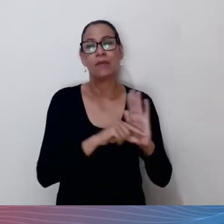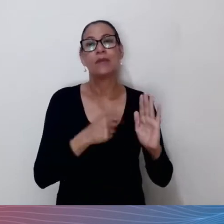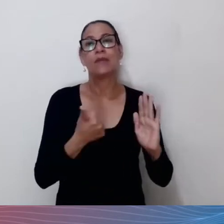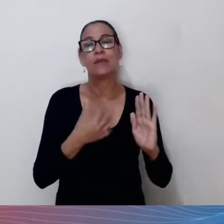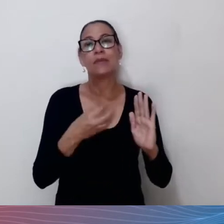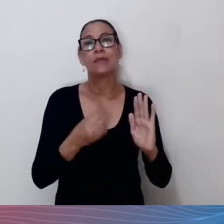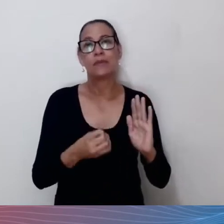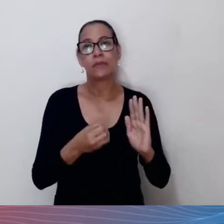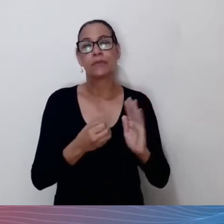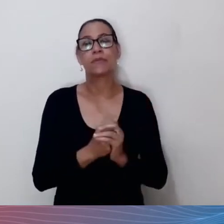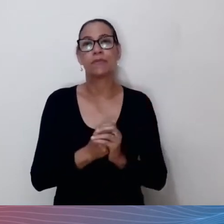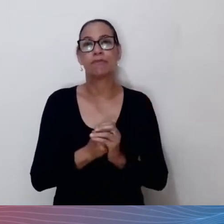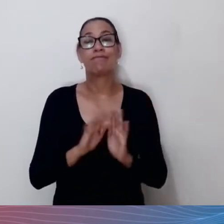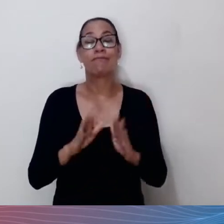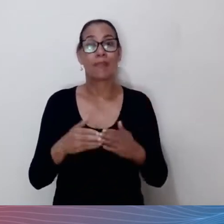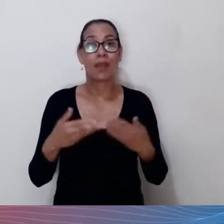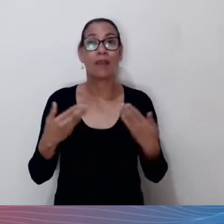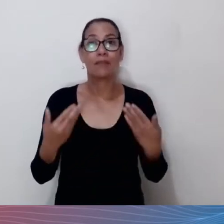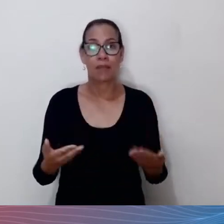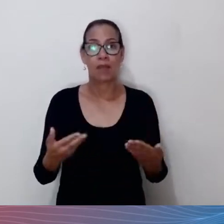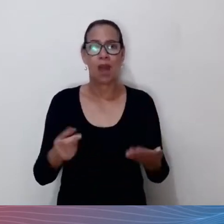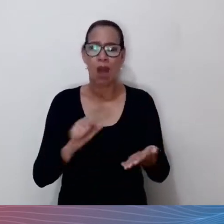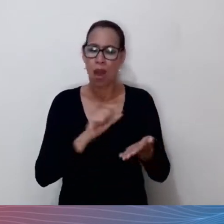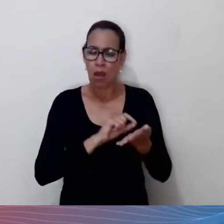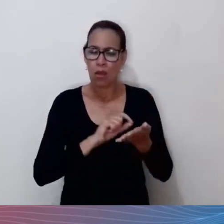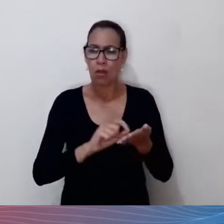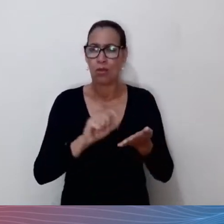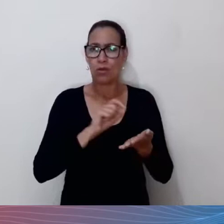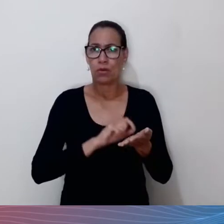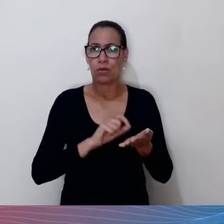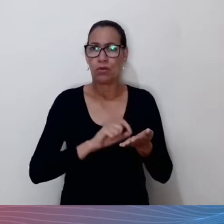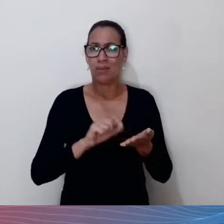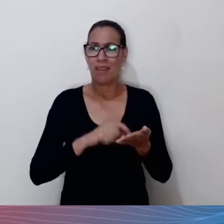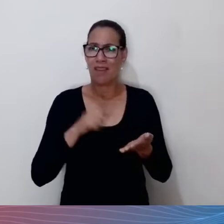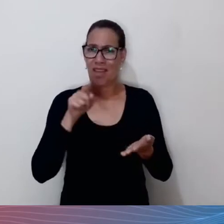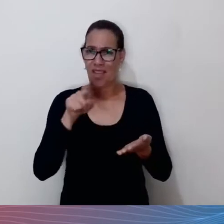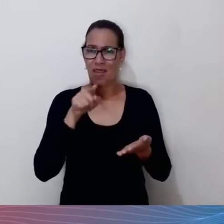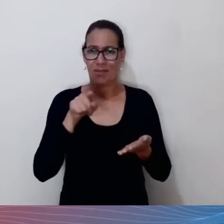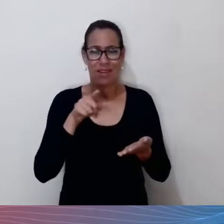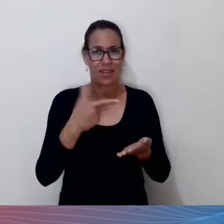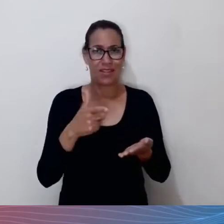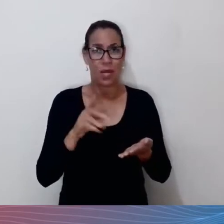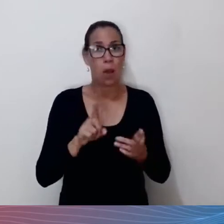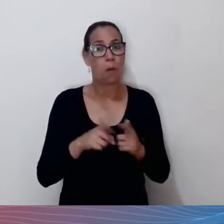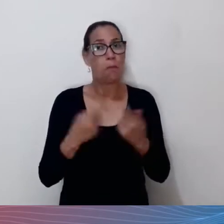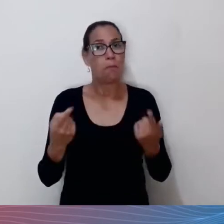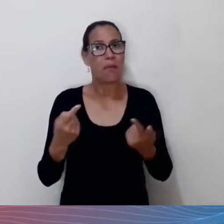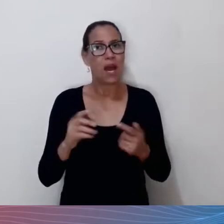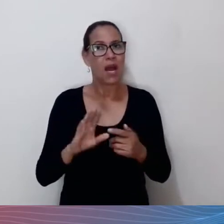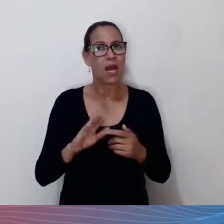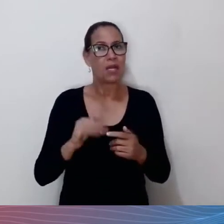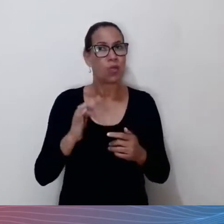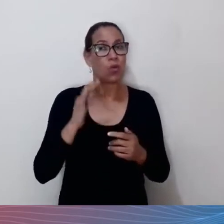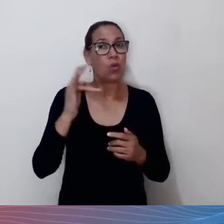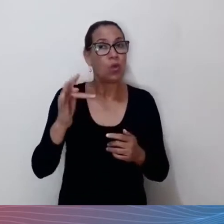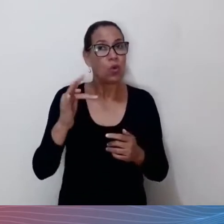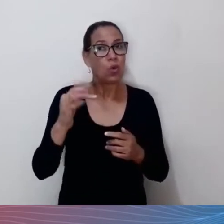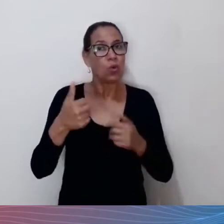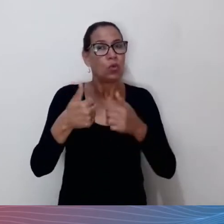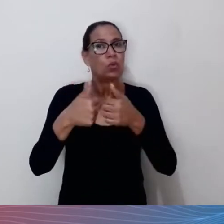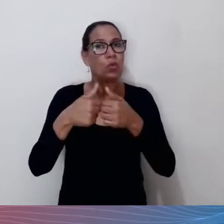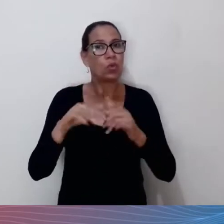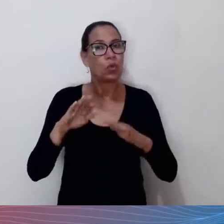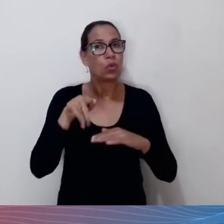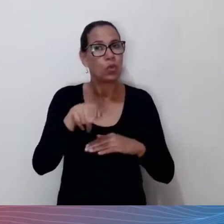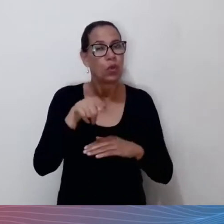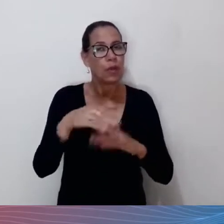Portanto, escrevo essas coisas estando ausente, para que estando presente não venha a usar de rigor, segundo